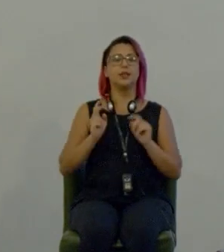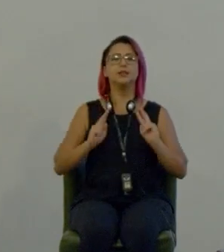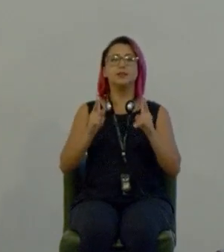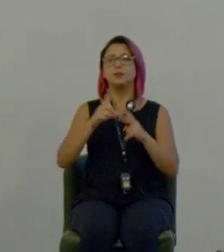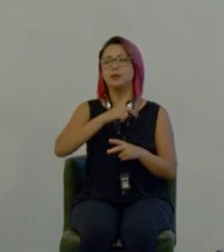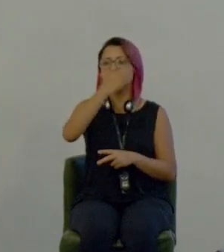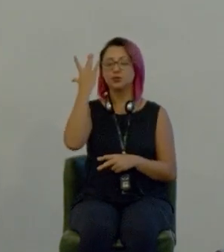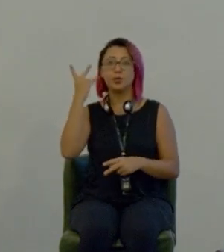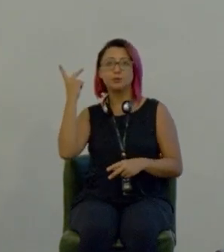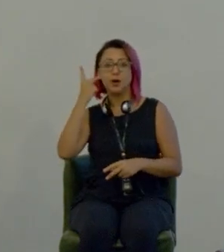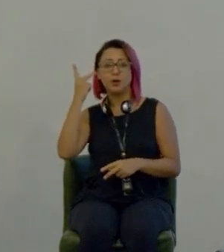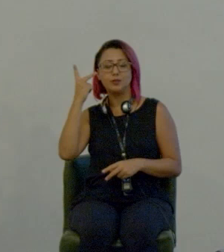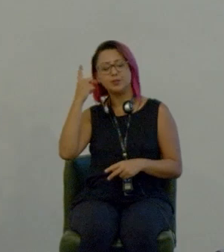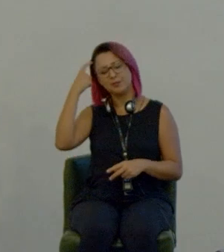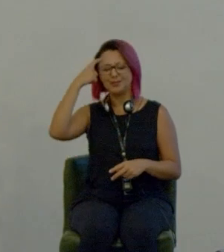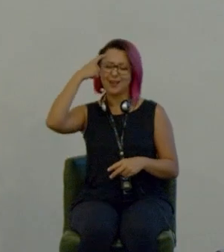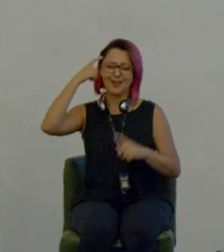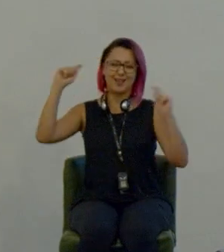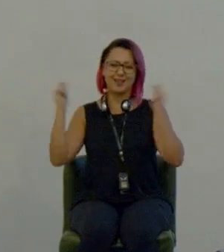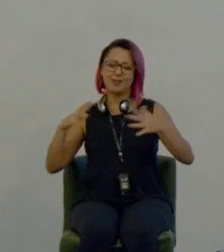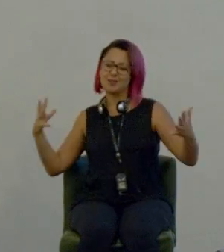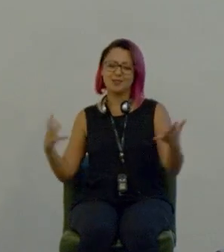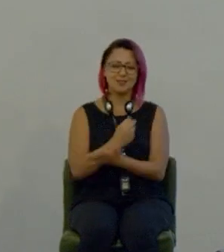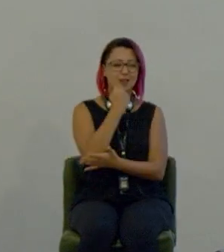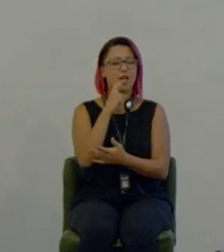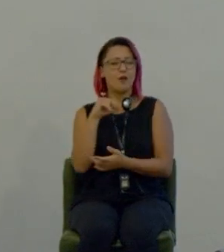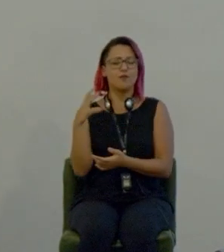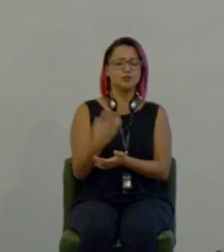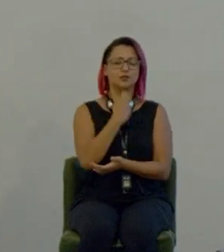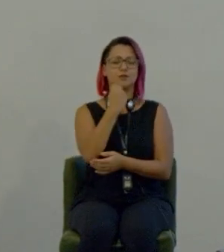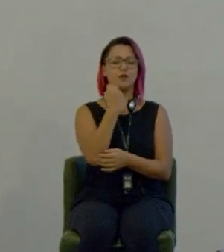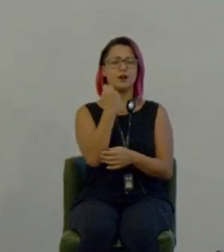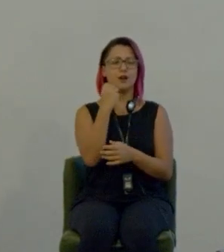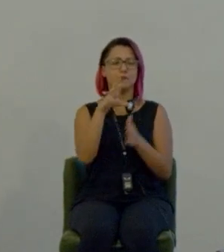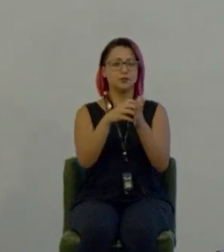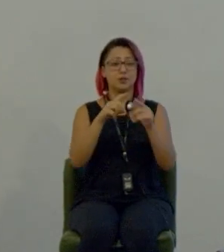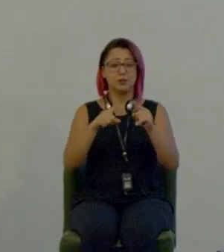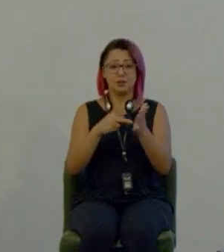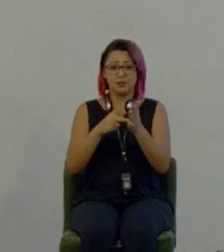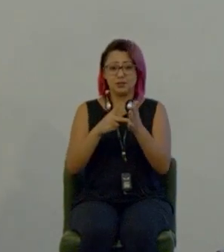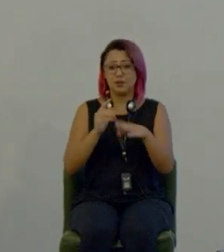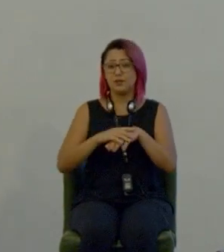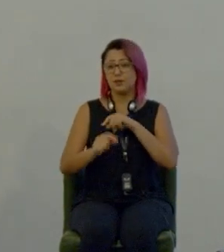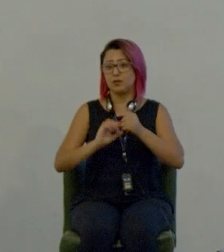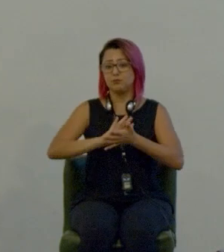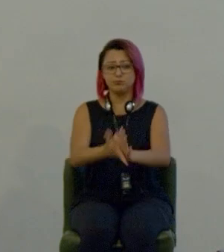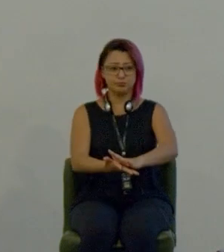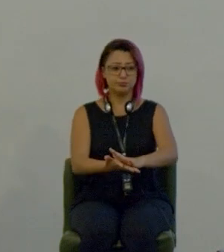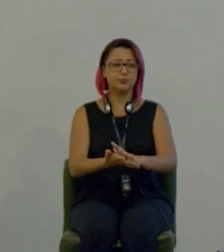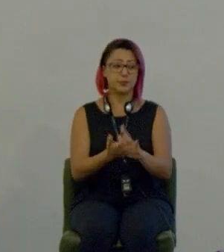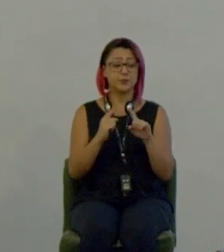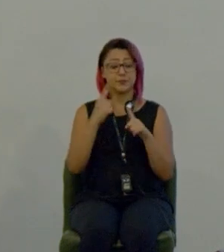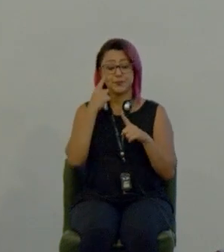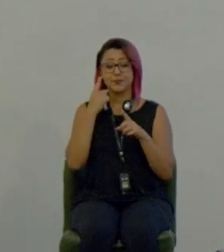salvar a Amazônia com uma ideia mirabolante que acaba destruindo, né? Contribuindo para a destruição da região. Mas esses